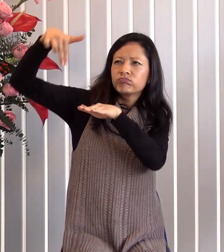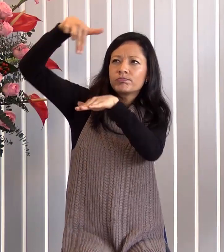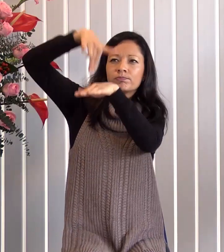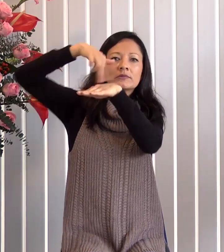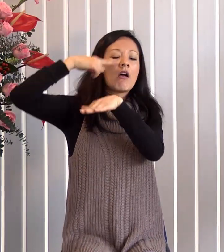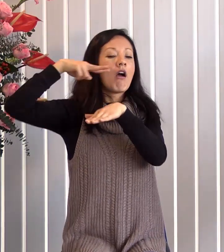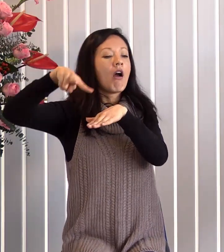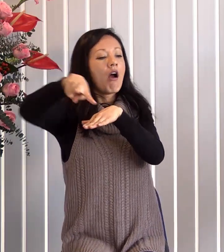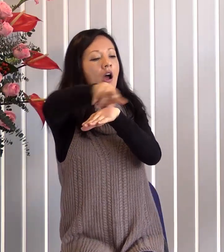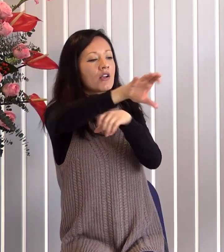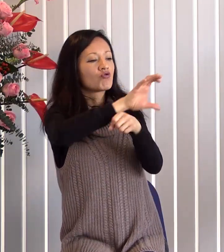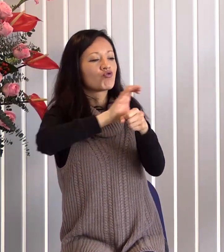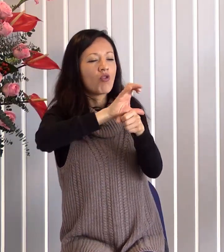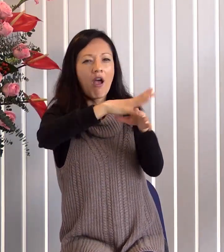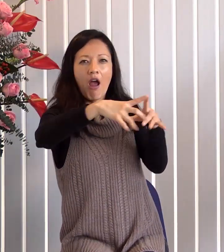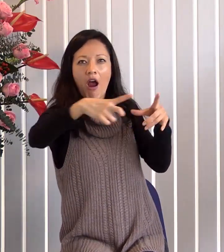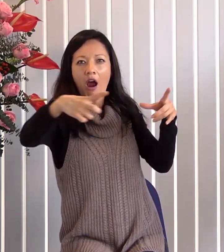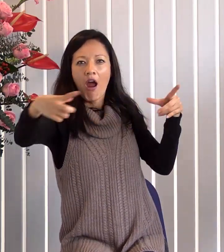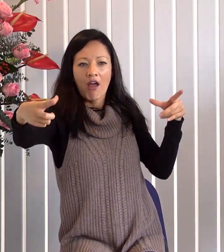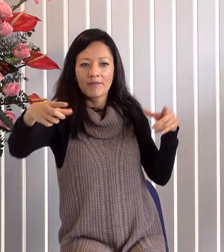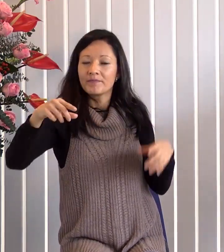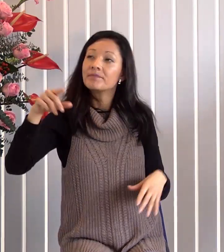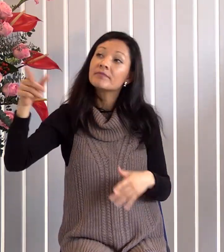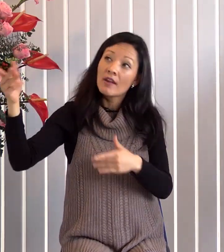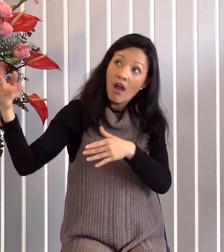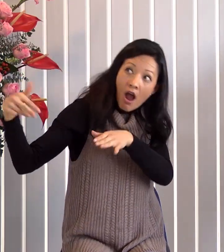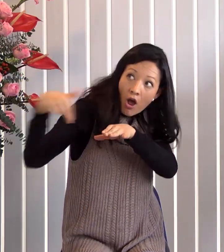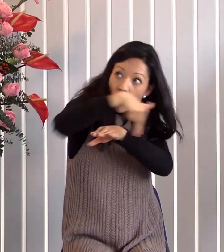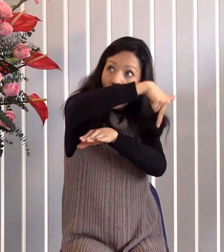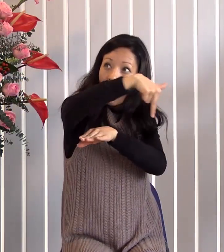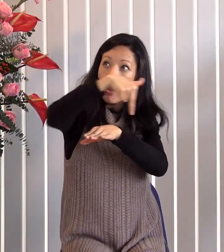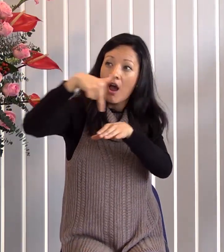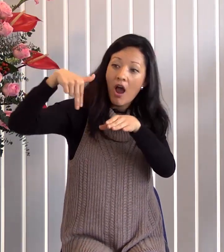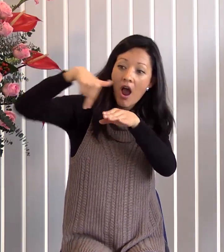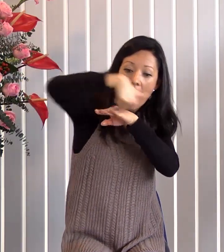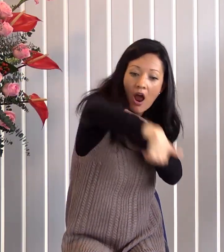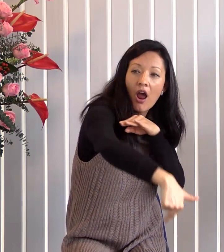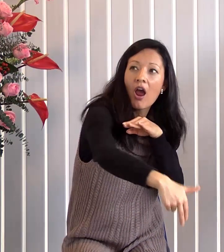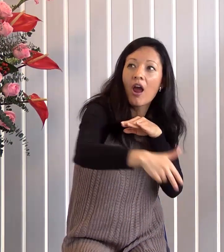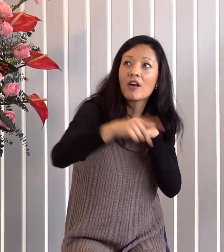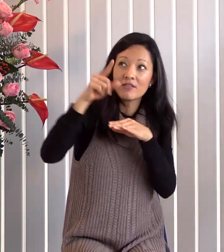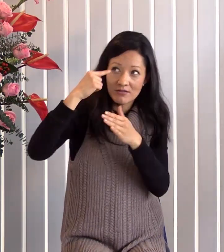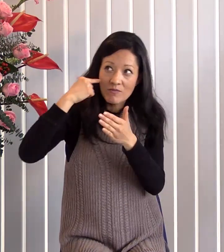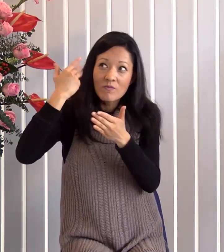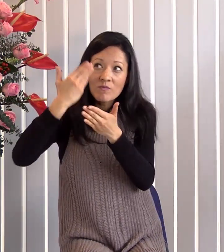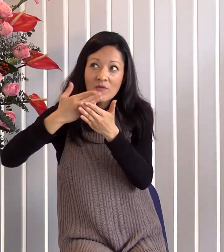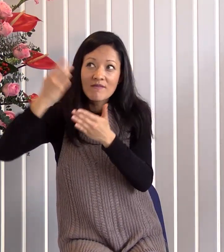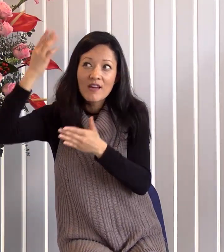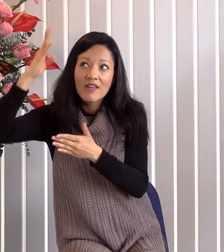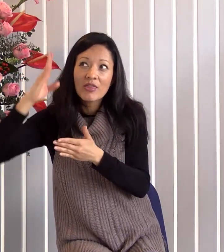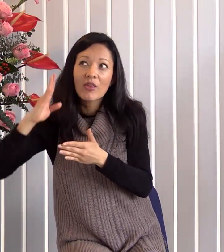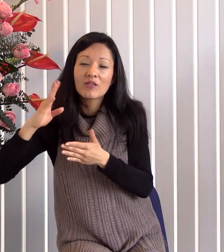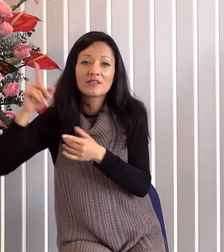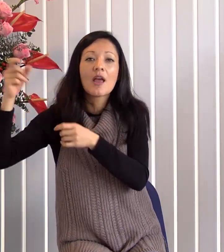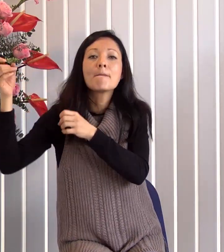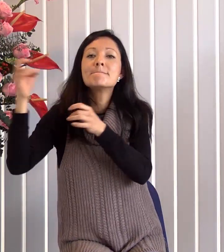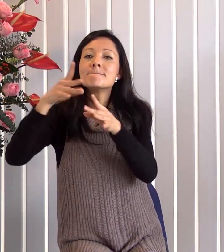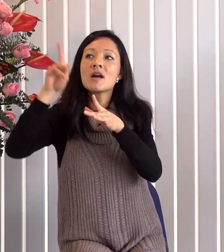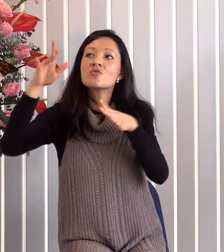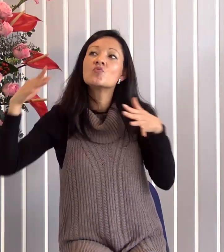no se debe tentar es a Dios, hermano. Pruebe a Dios. Eso lo van enseñando.